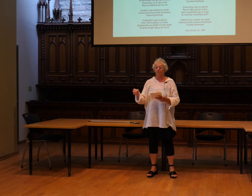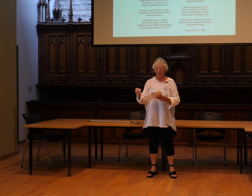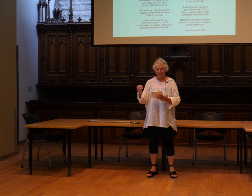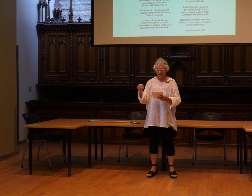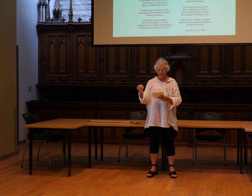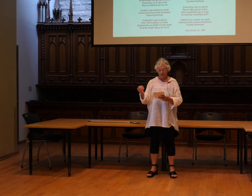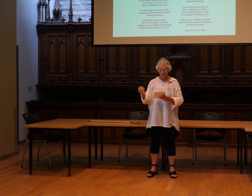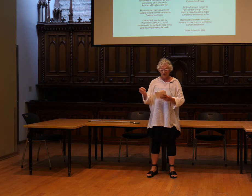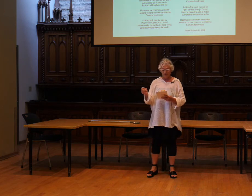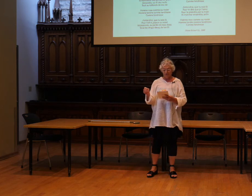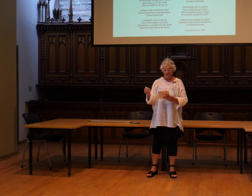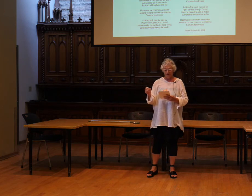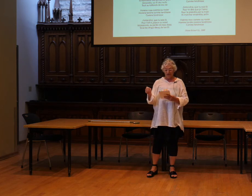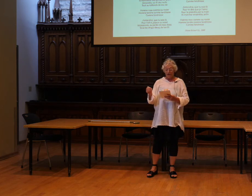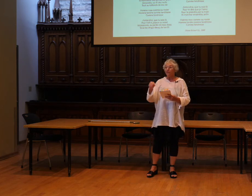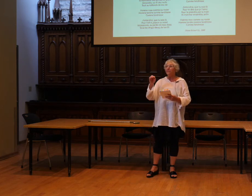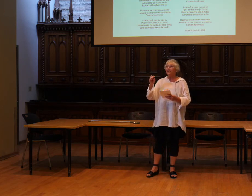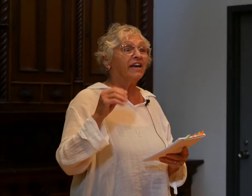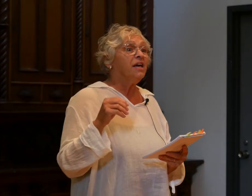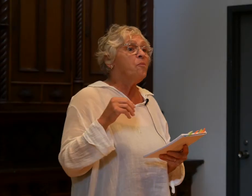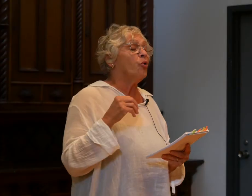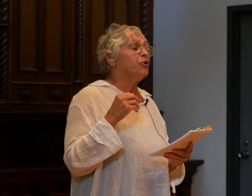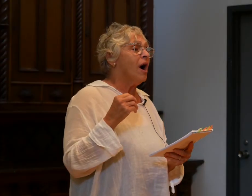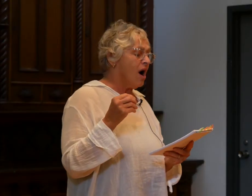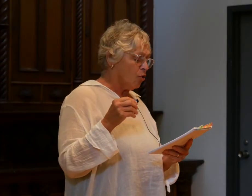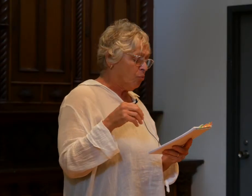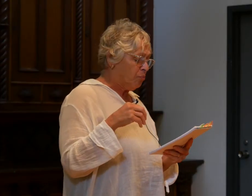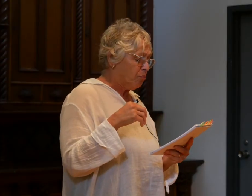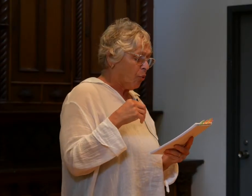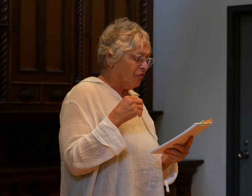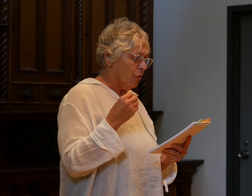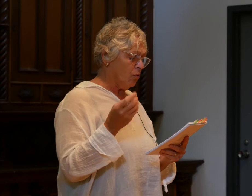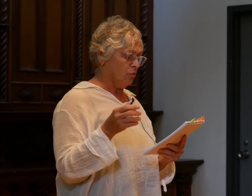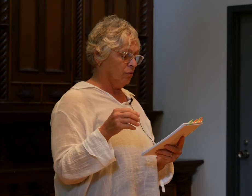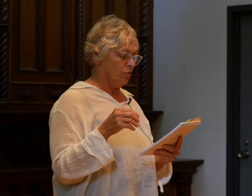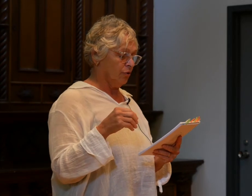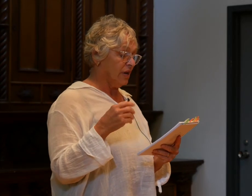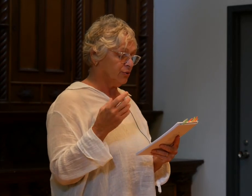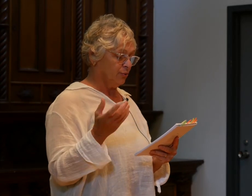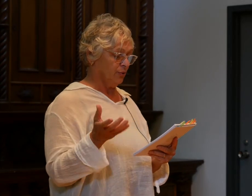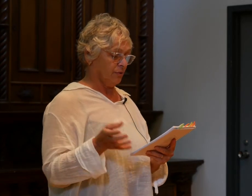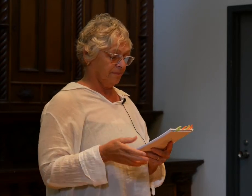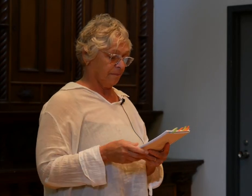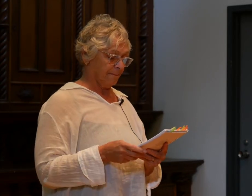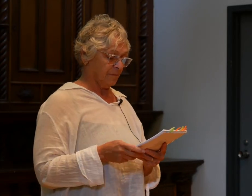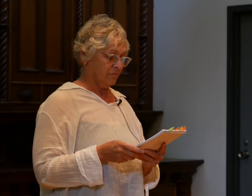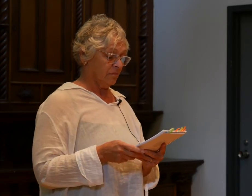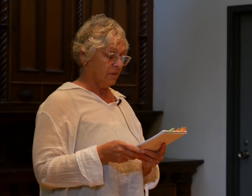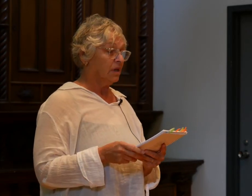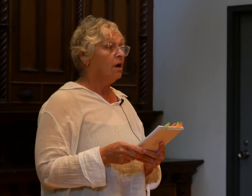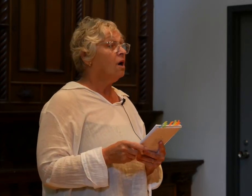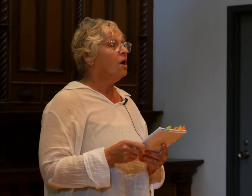alors j'ouvrirai les yeux. Je t'offrirai mon regard au profond que l'azur.